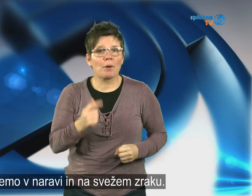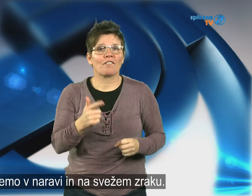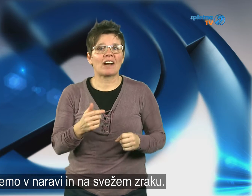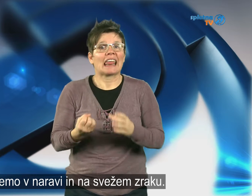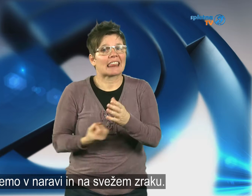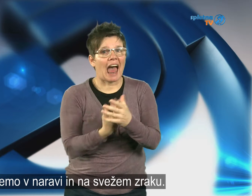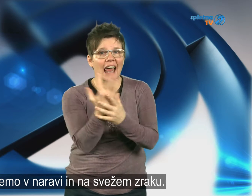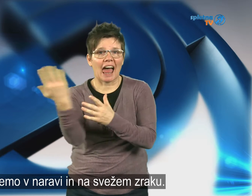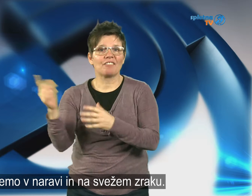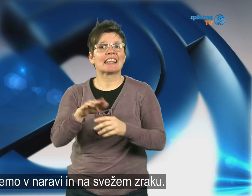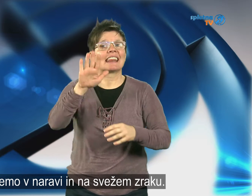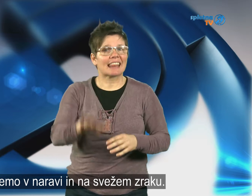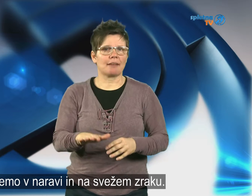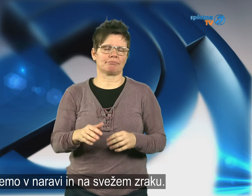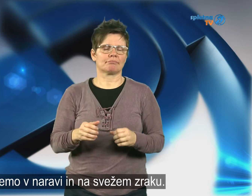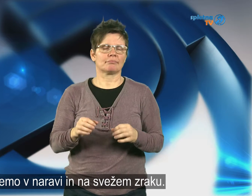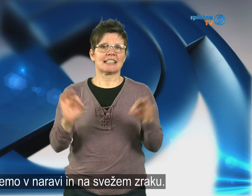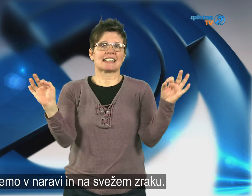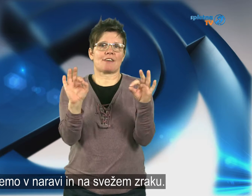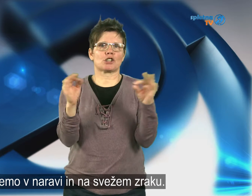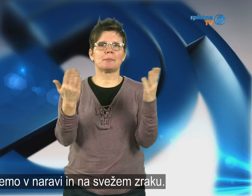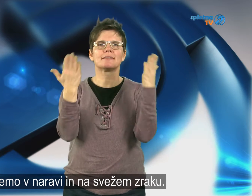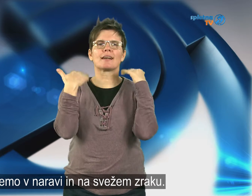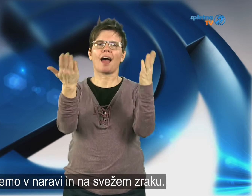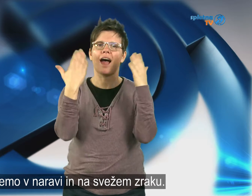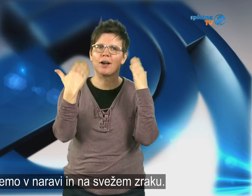Tečemo v naravi in na svežem zraku.